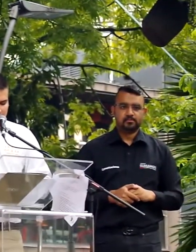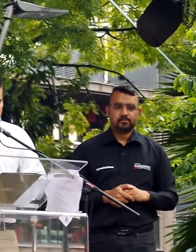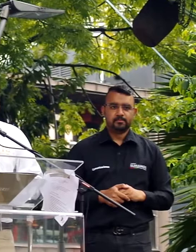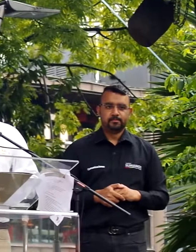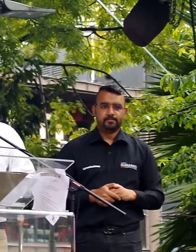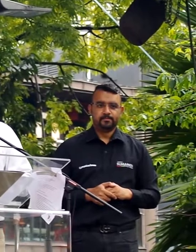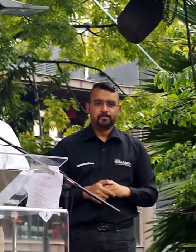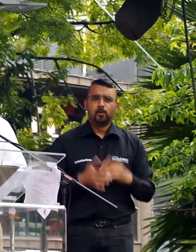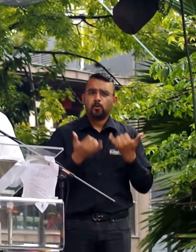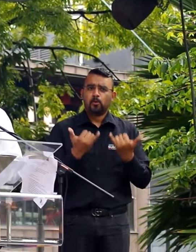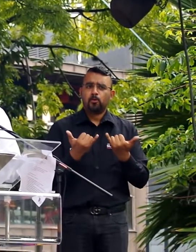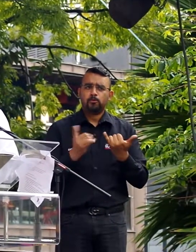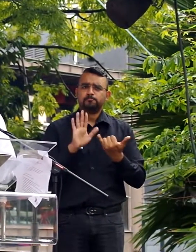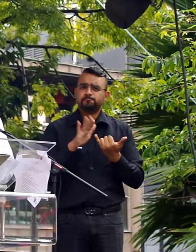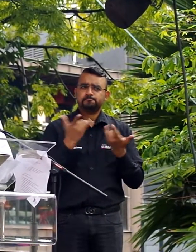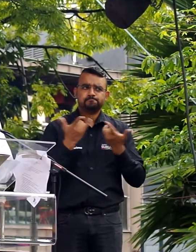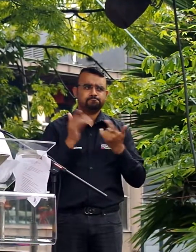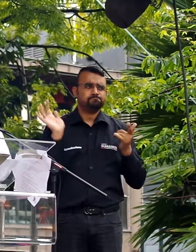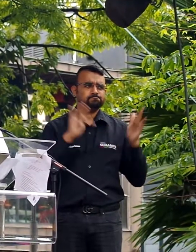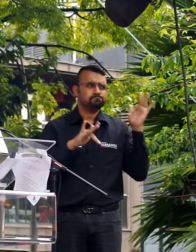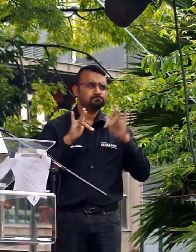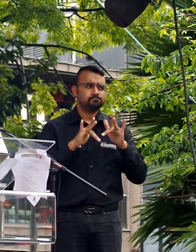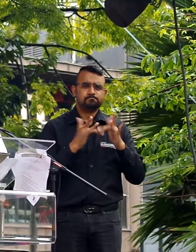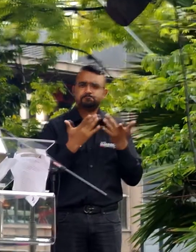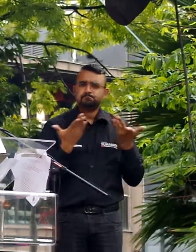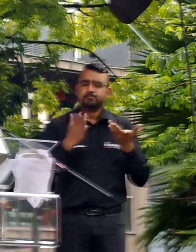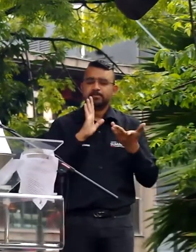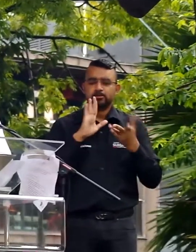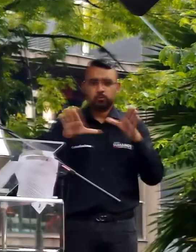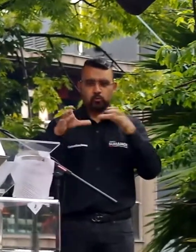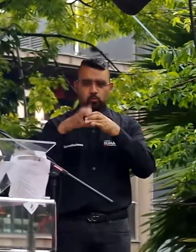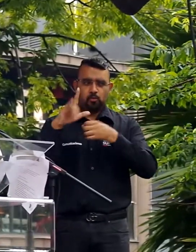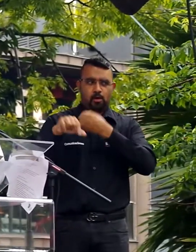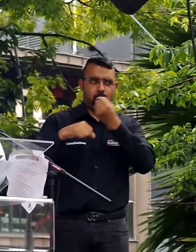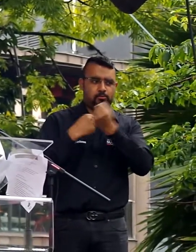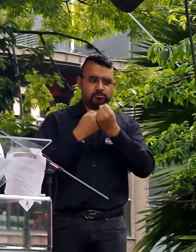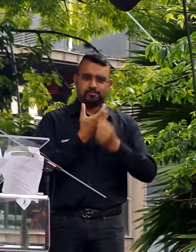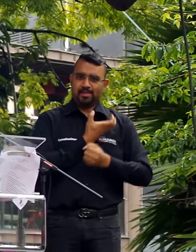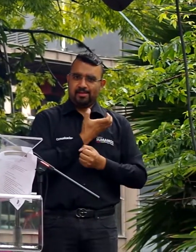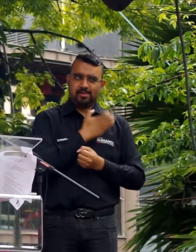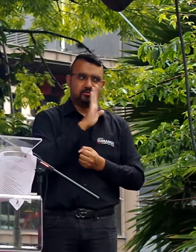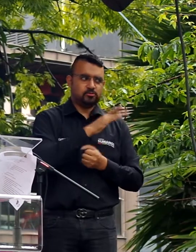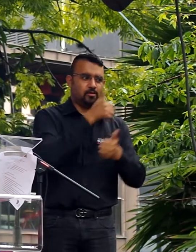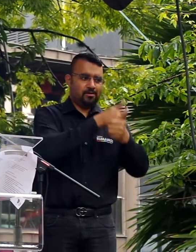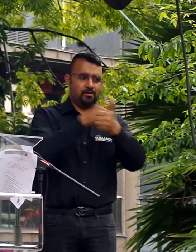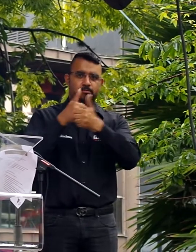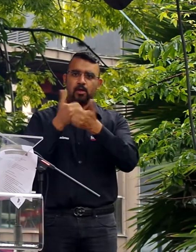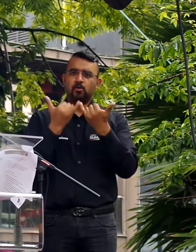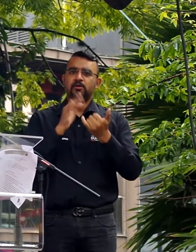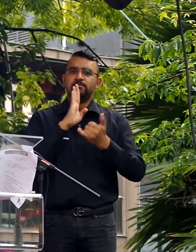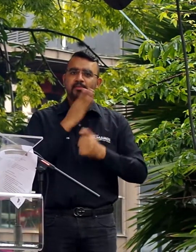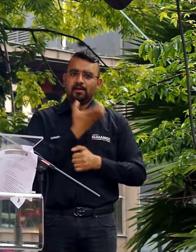Esta celebración es posible gracias al apoyo de la Administración Juntos Sumamos por Envigado, en cabeza del